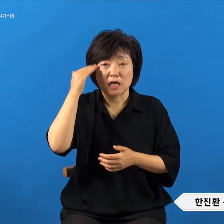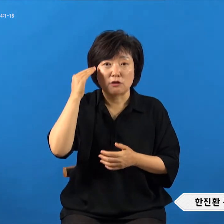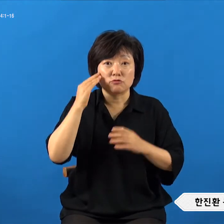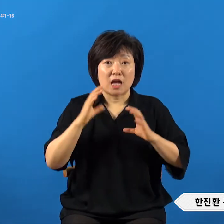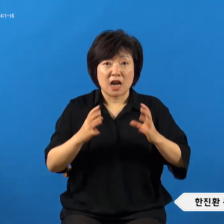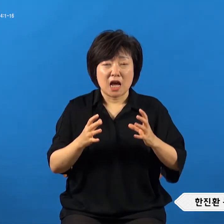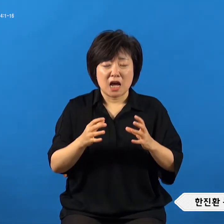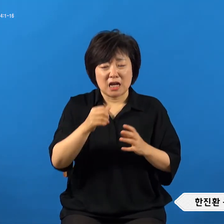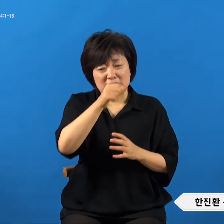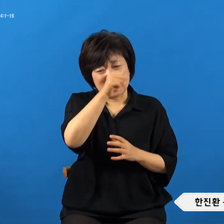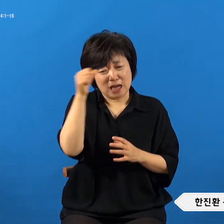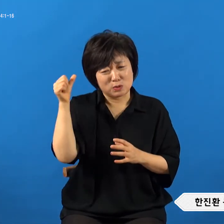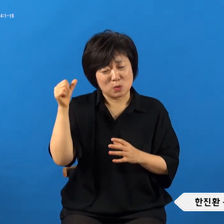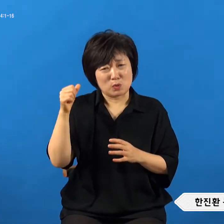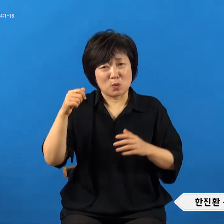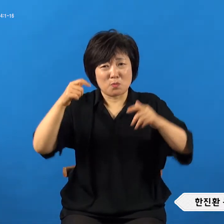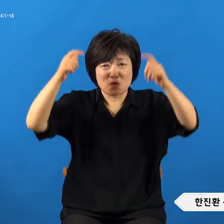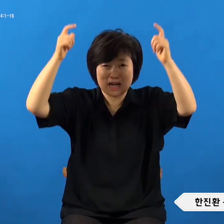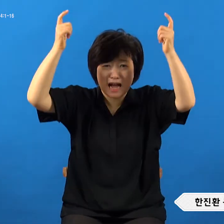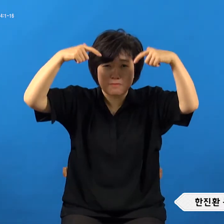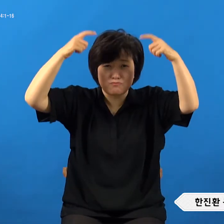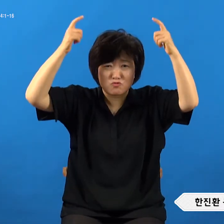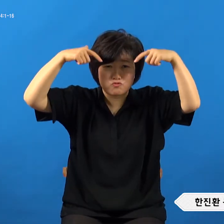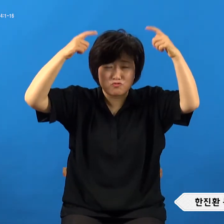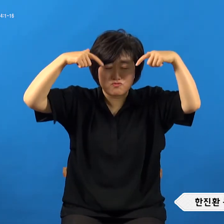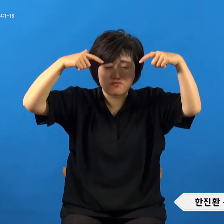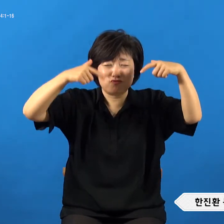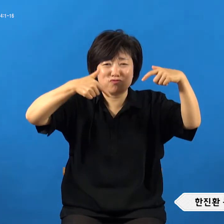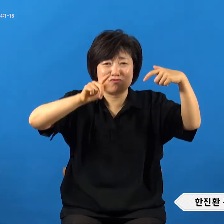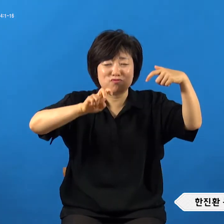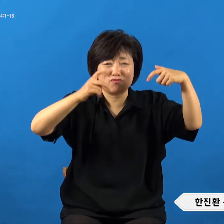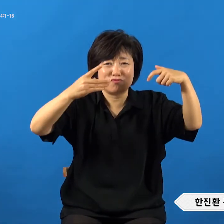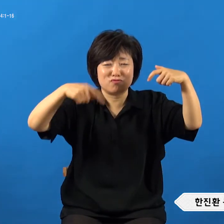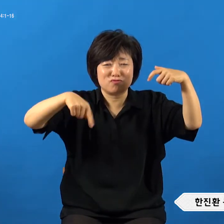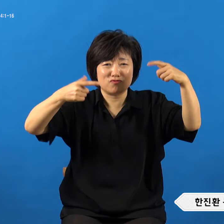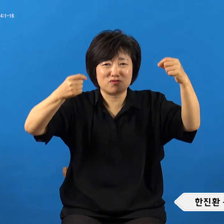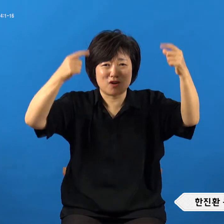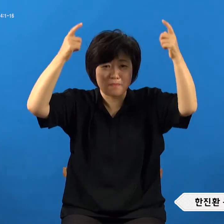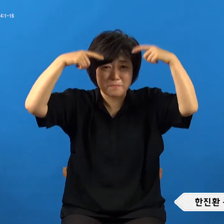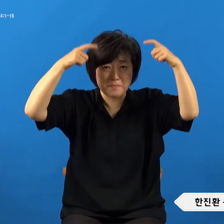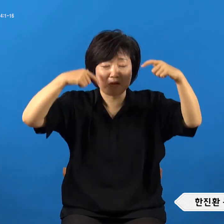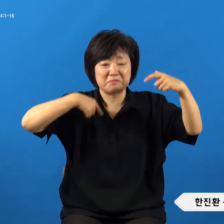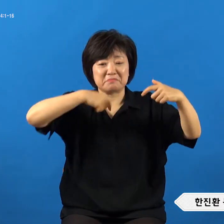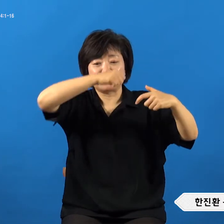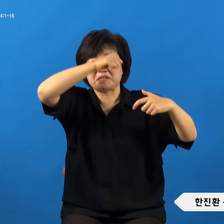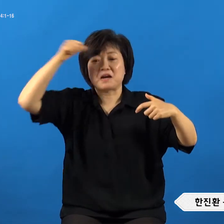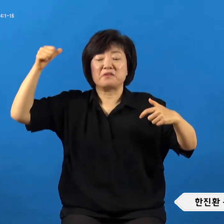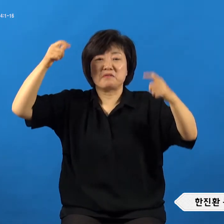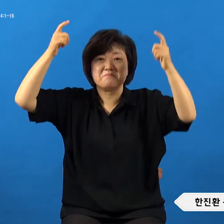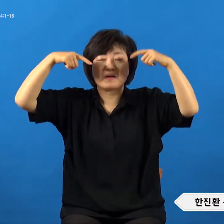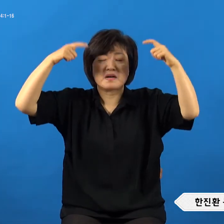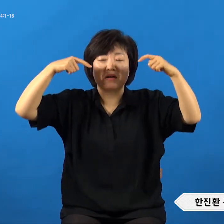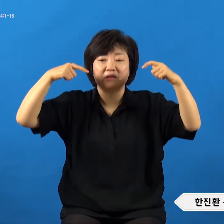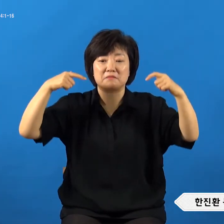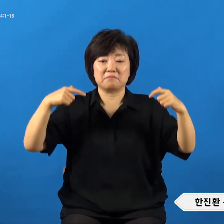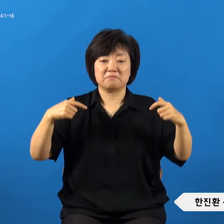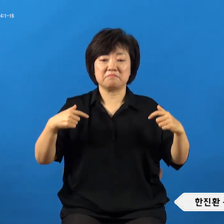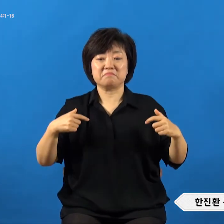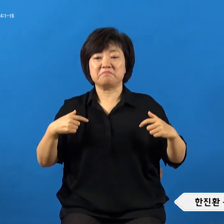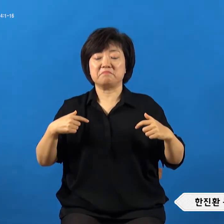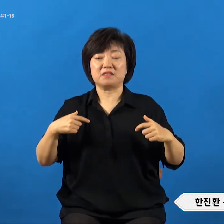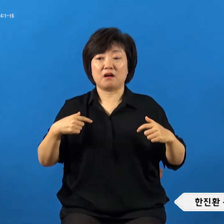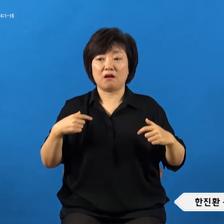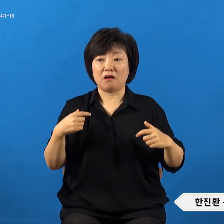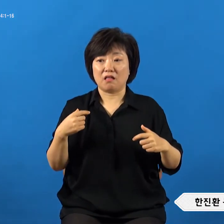우리는 장로를 좀 감투 비싸게 생각하는 사람들도 많이 있죠. 그러니까 장로가 되었다가 다시 평신도로 돌아간다,